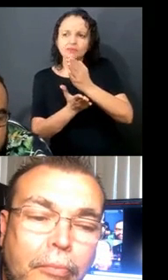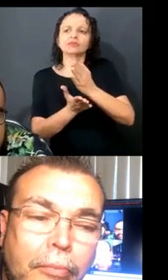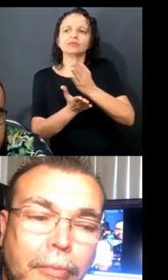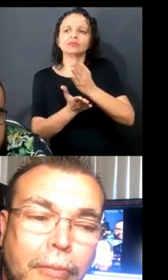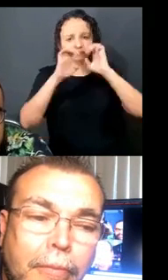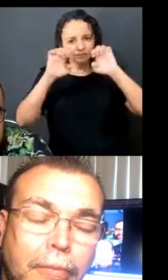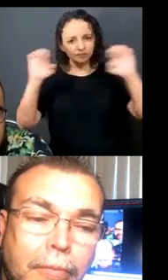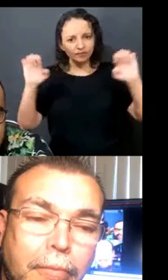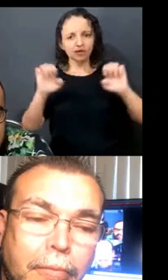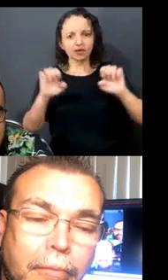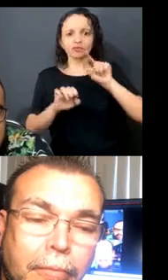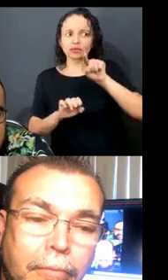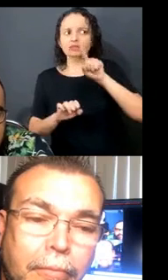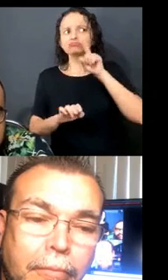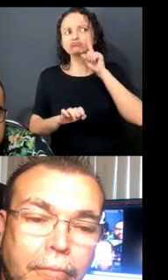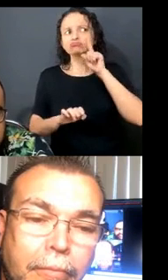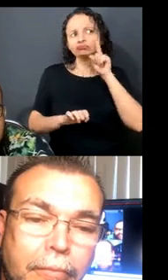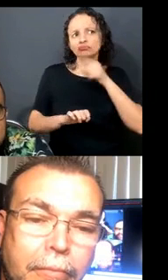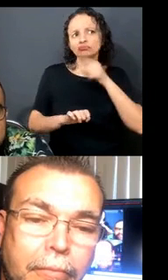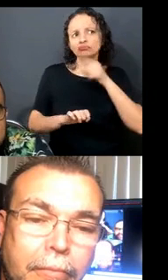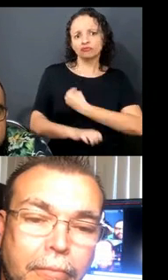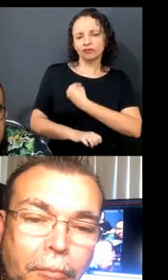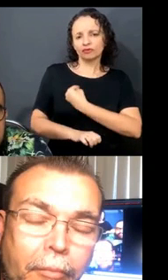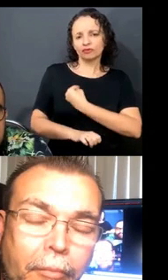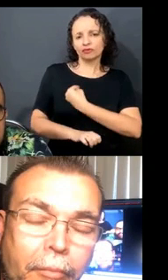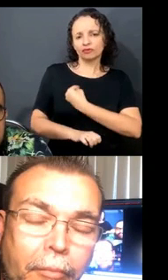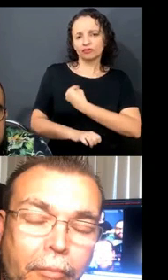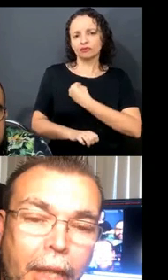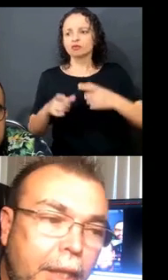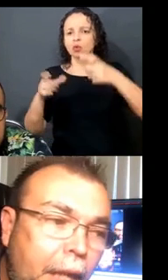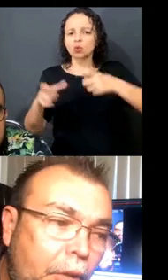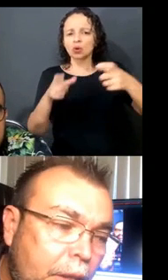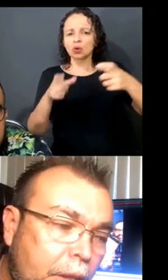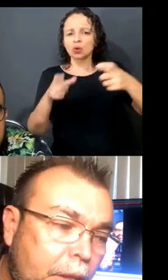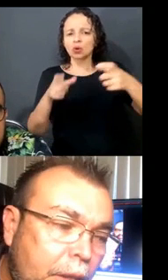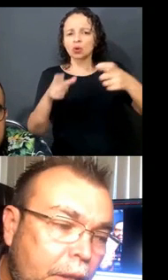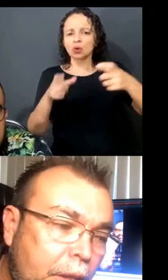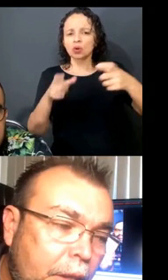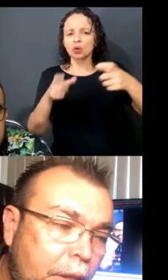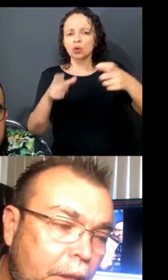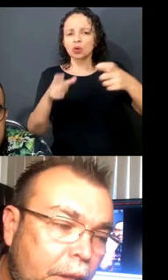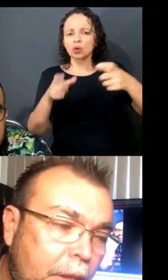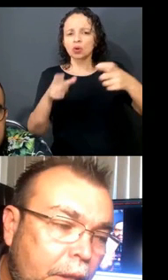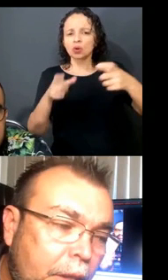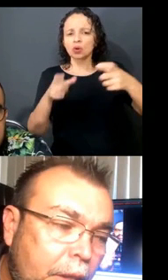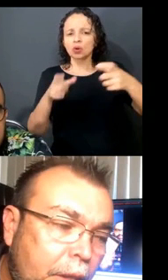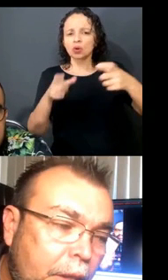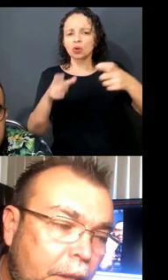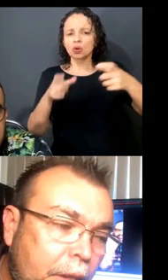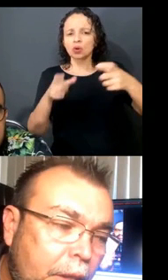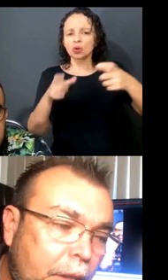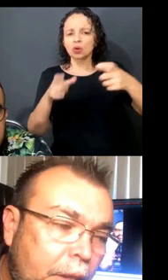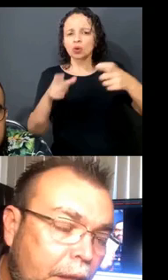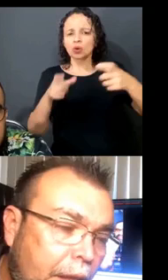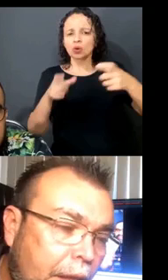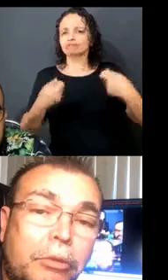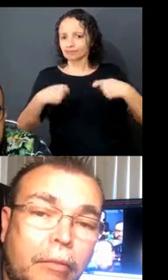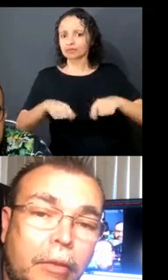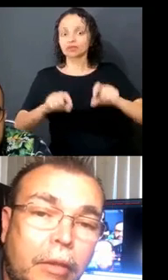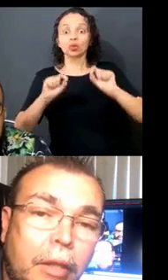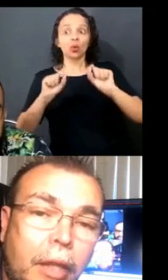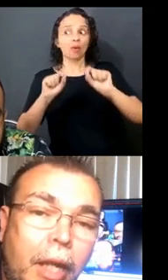está aí nos Estados Unidos, mas seja onde for? Não, a gente tem que respeitar o contexto,